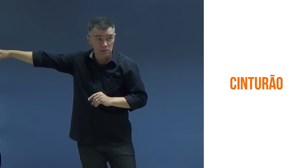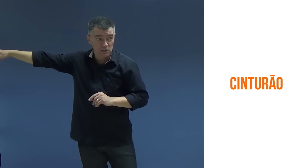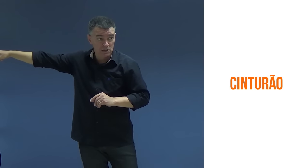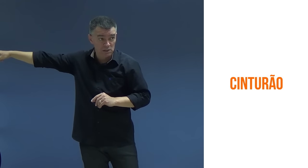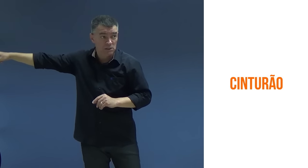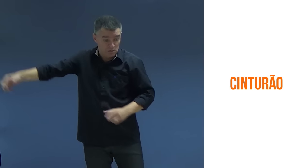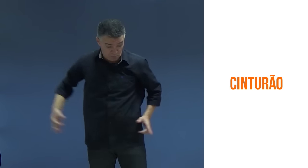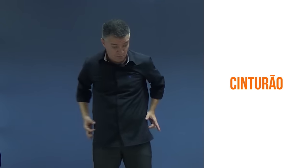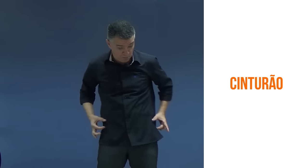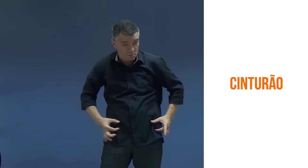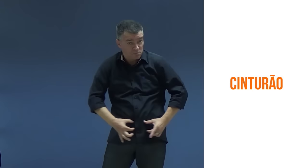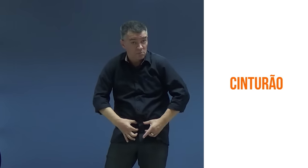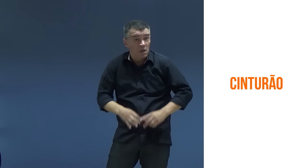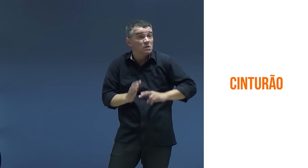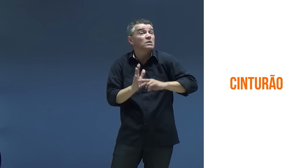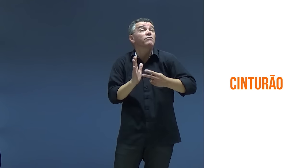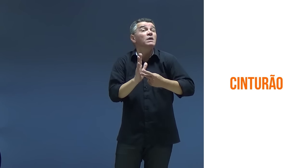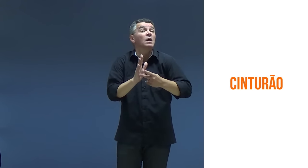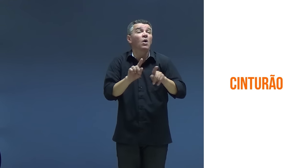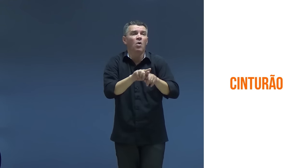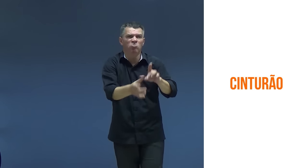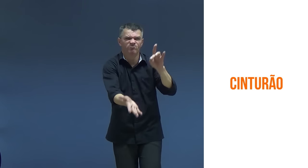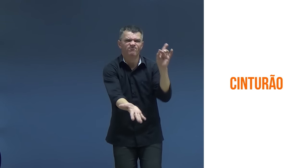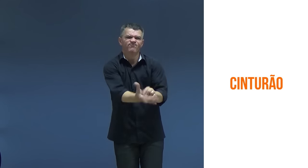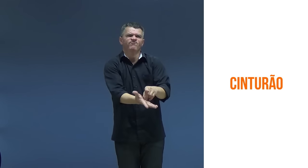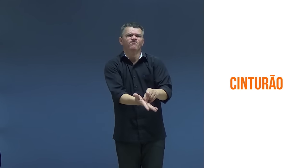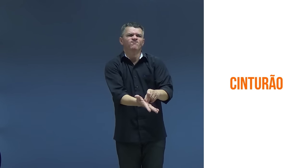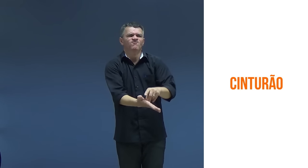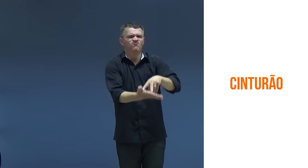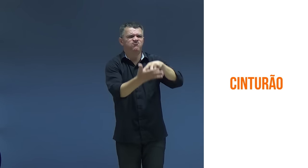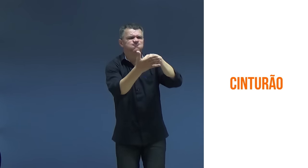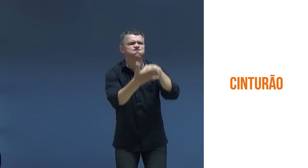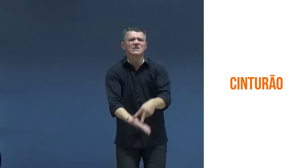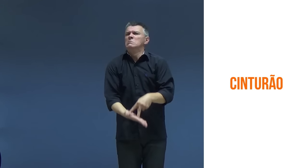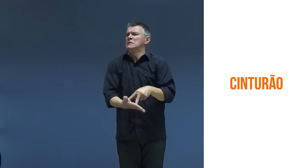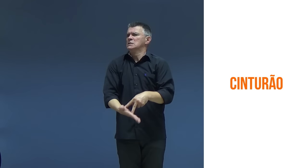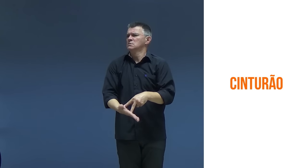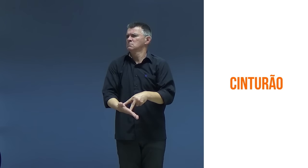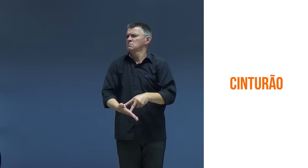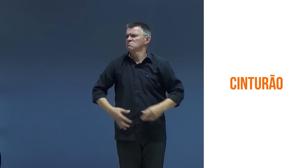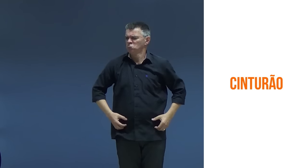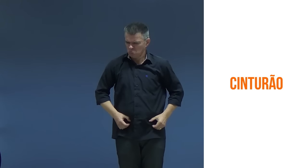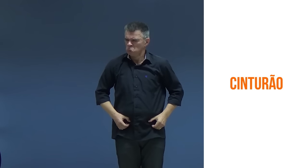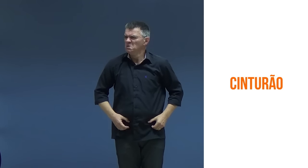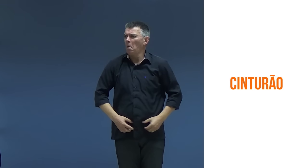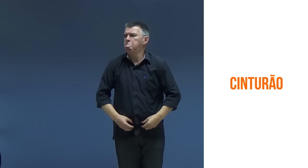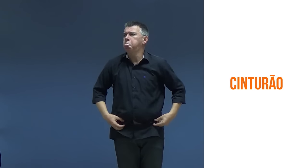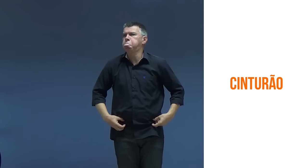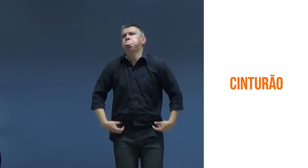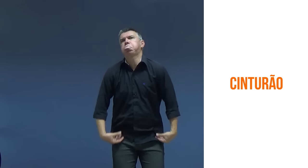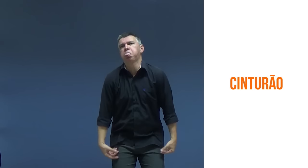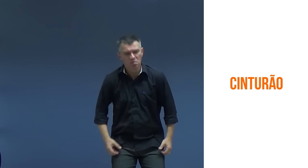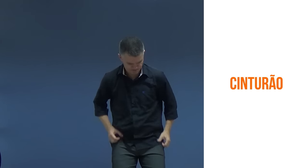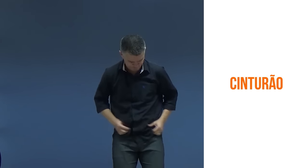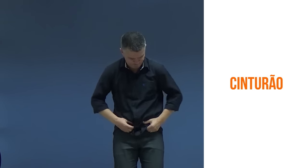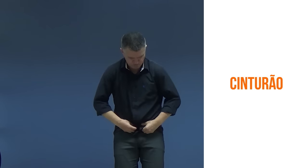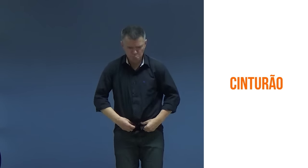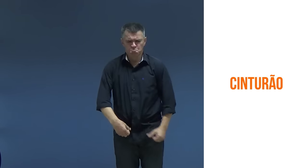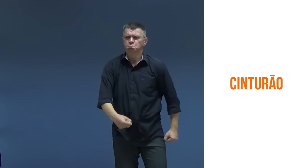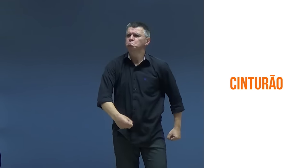Conhece a palavra? Né? O cinto da verdade, né? Firmeza. Né? Se você está sem cinto na